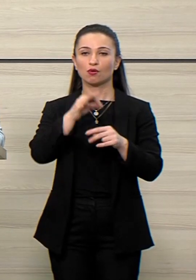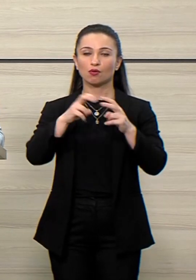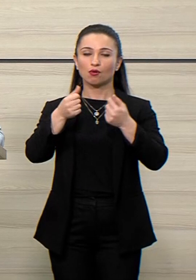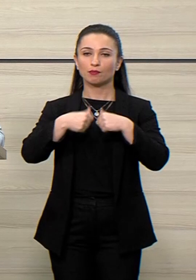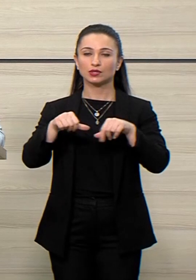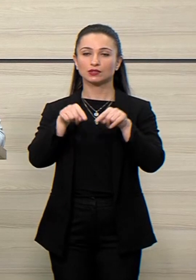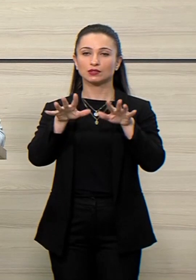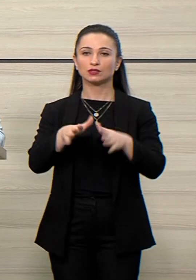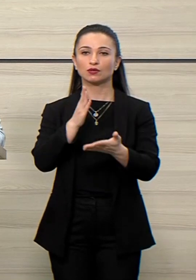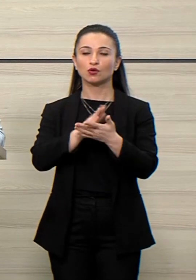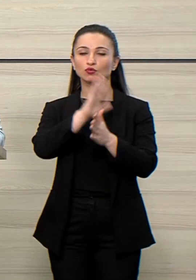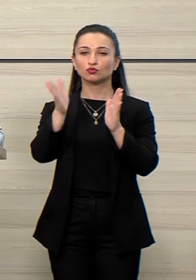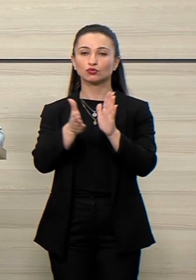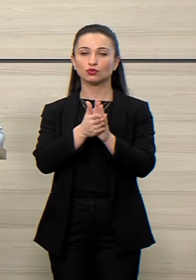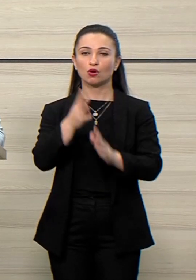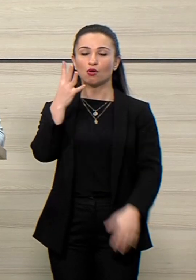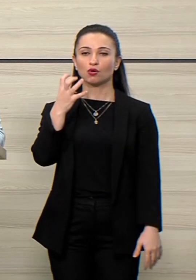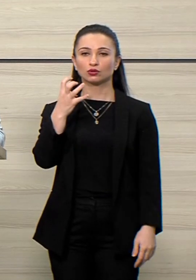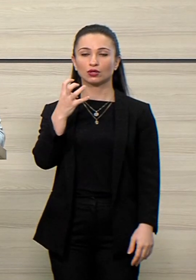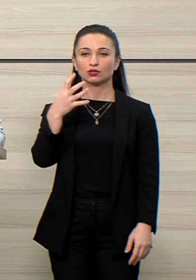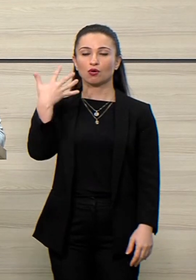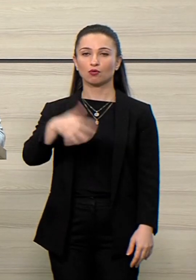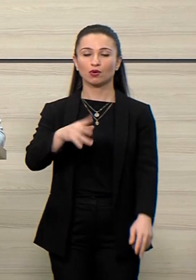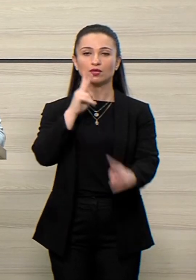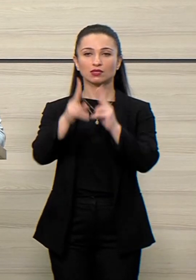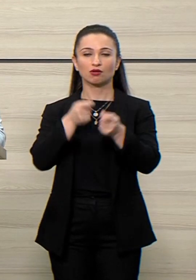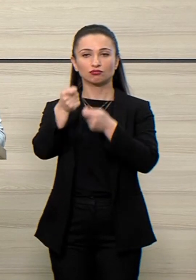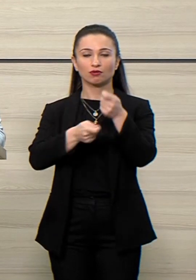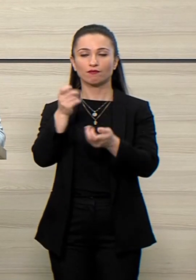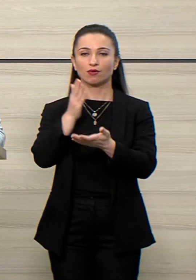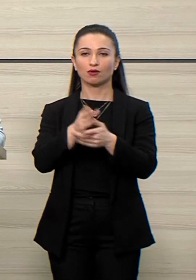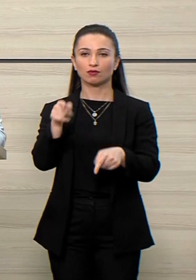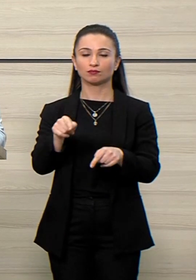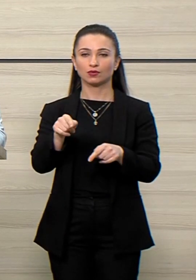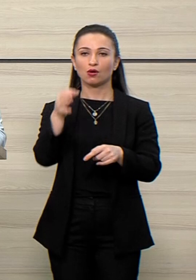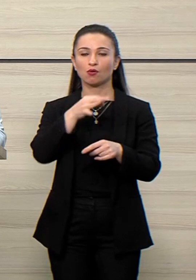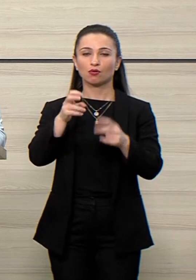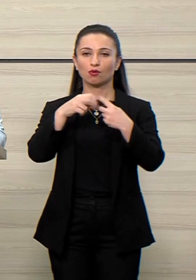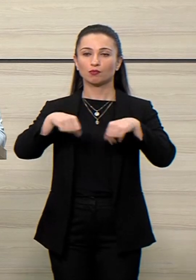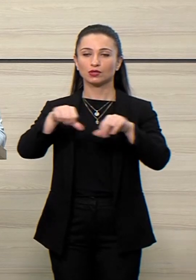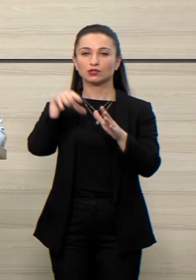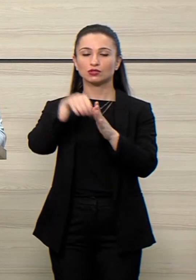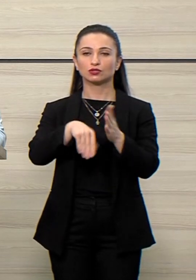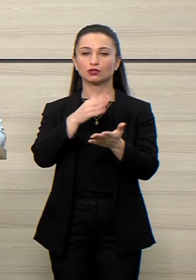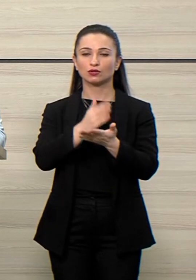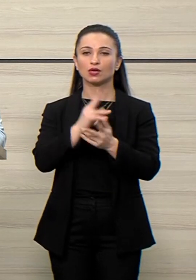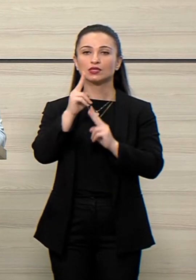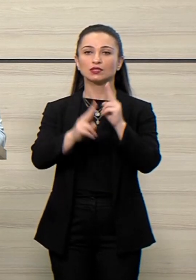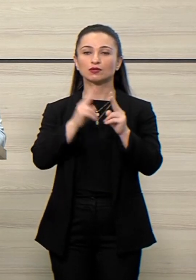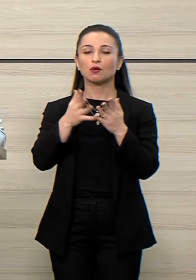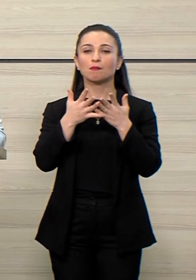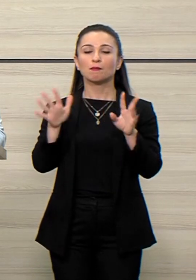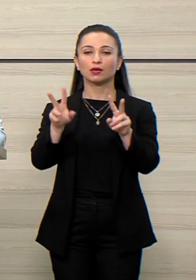საარჩევნო კომისიებში არის შესული 450 საჩივარი. საოლქო საარჩევნო კომისიებში შესული